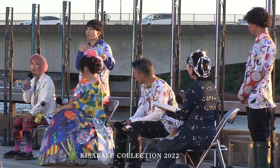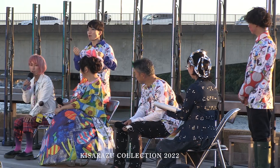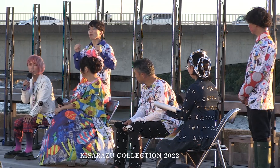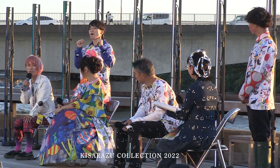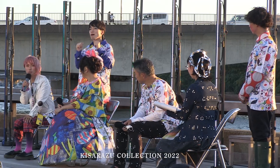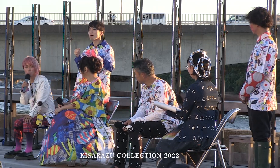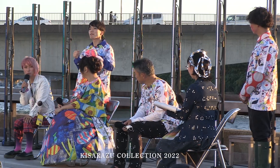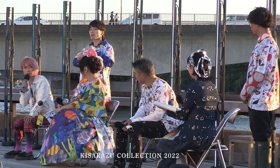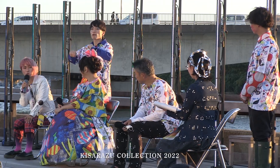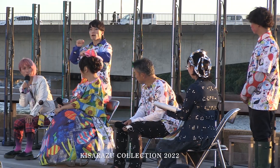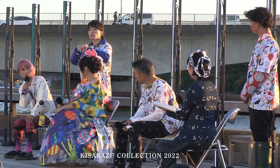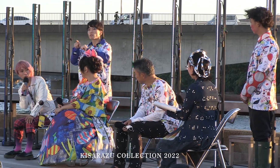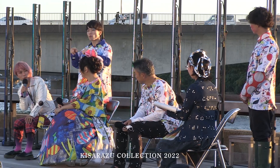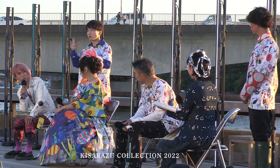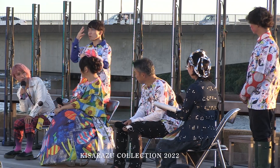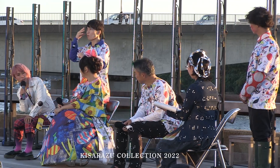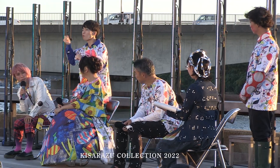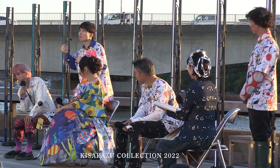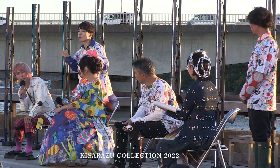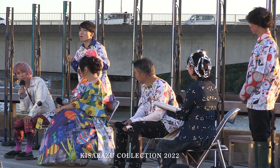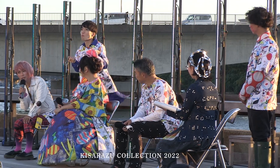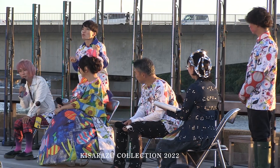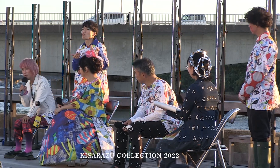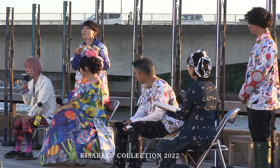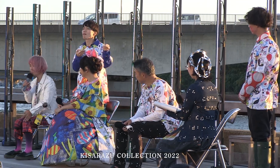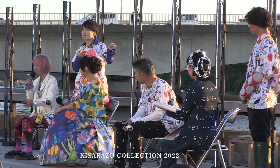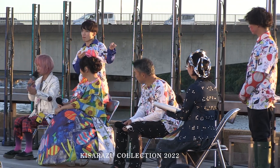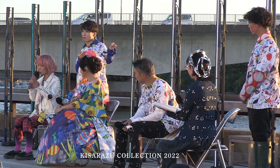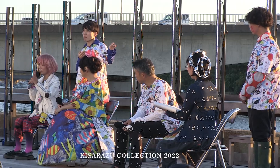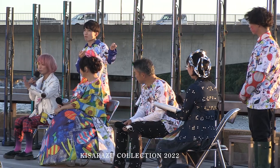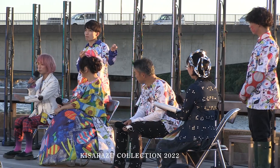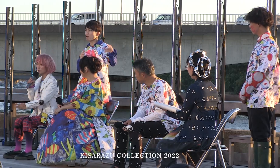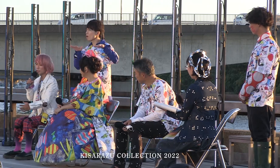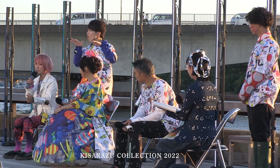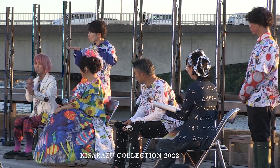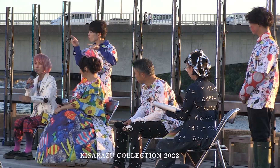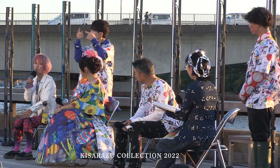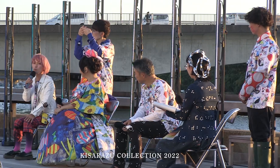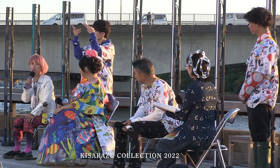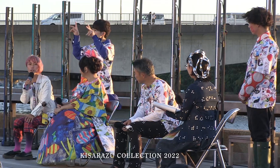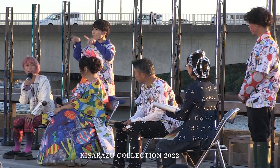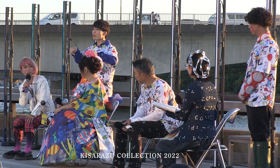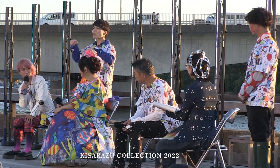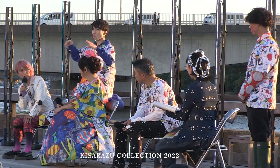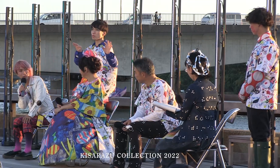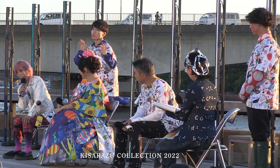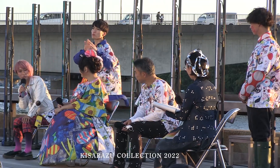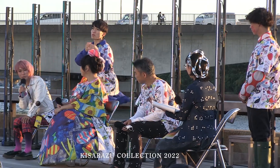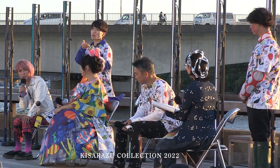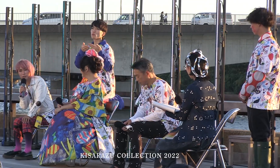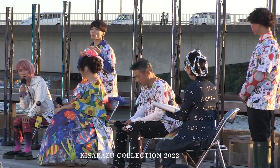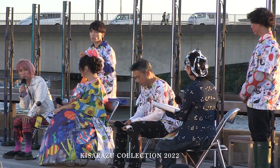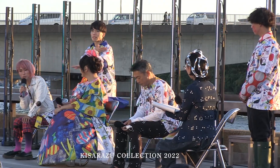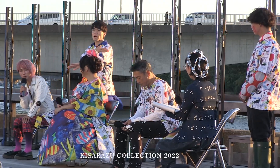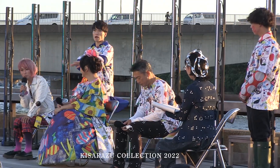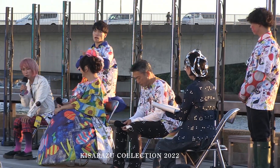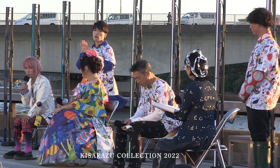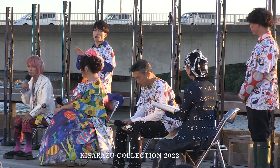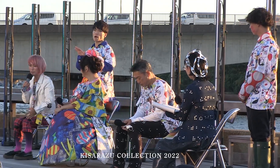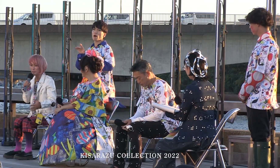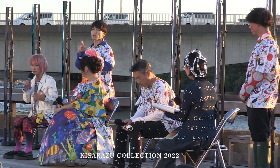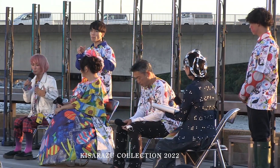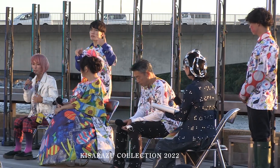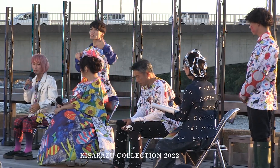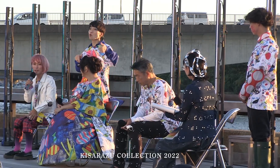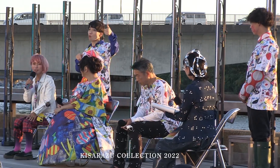きた活動等に興味関心を持っていただき、今日というイベントにつながる運びとなったんですね。だから市長っていうの